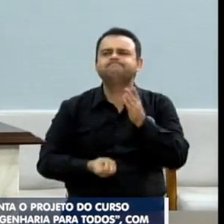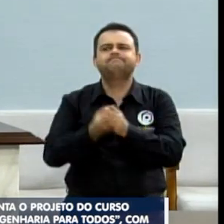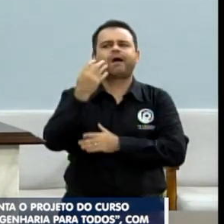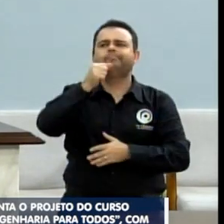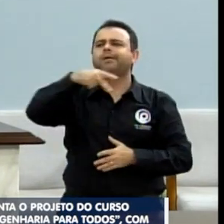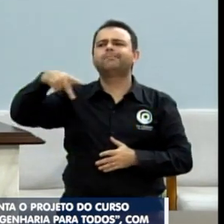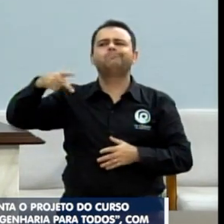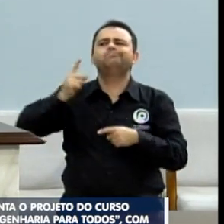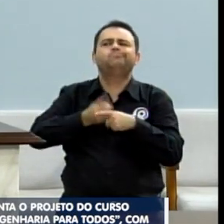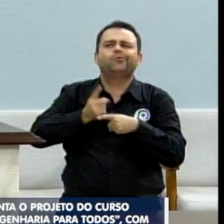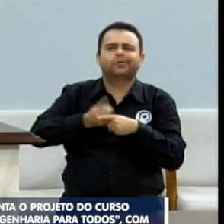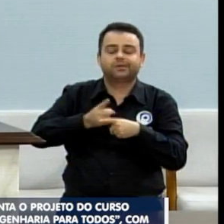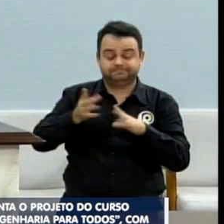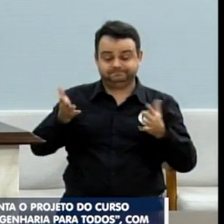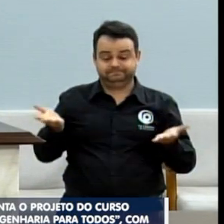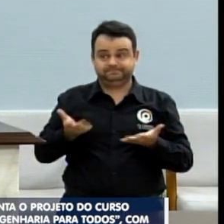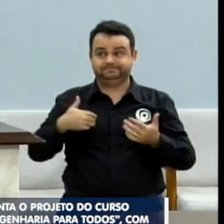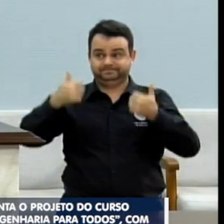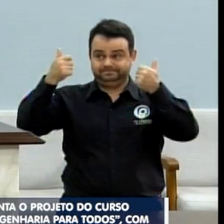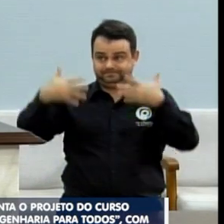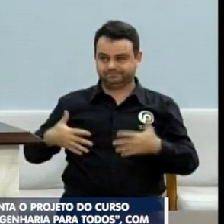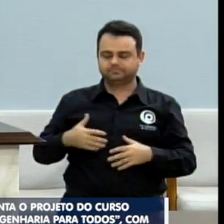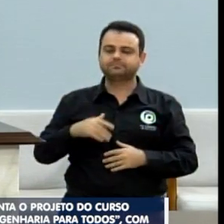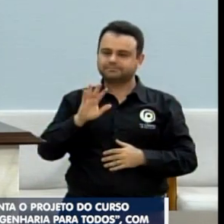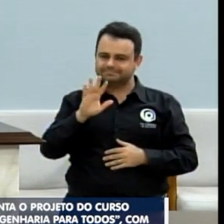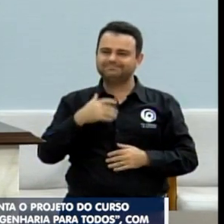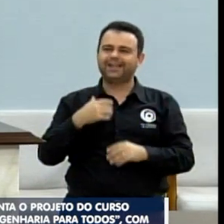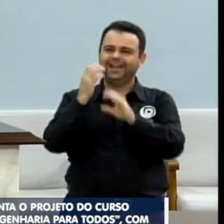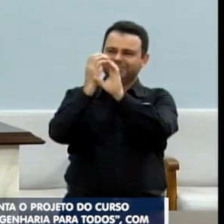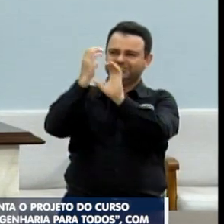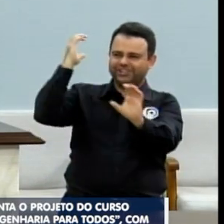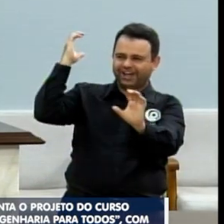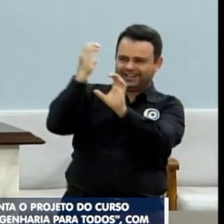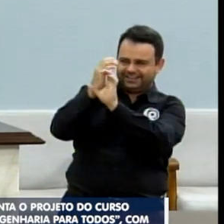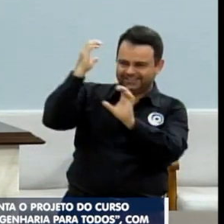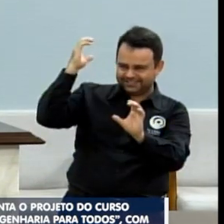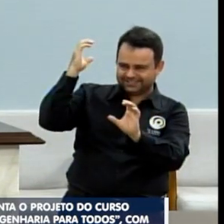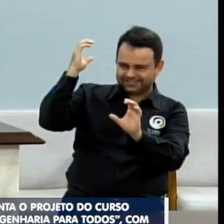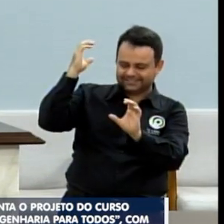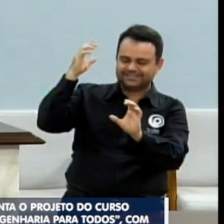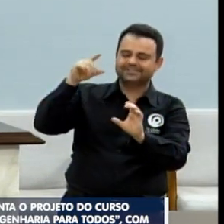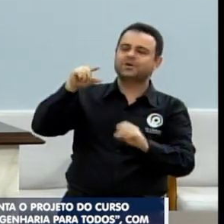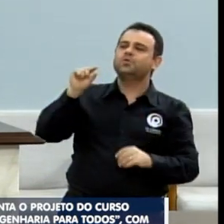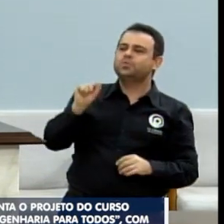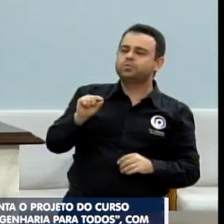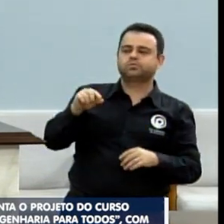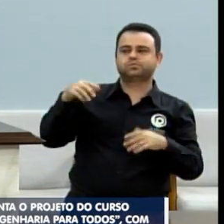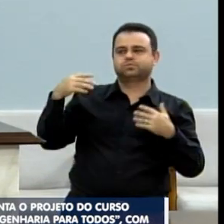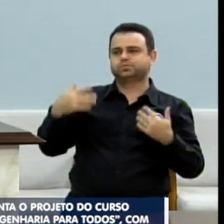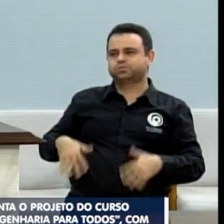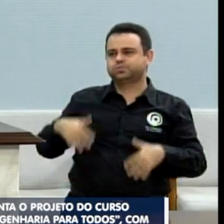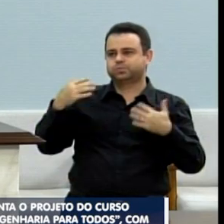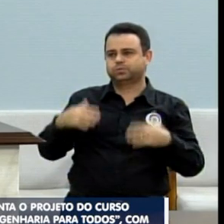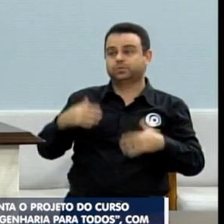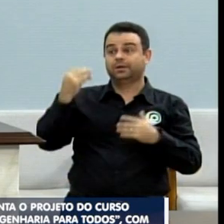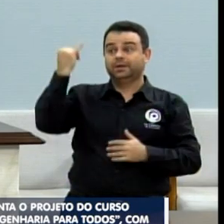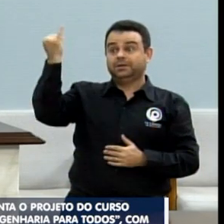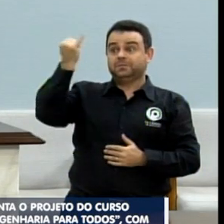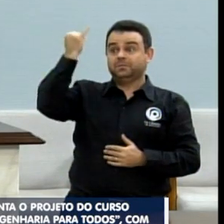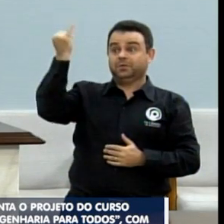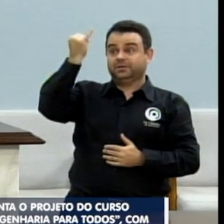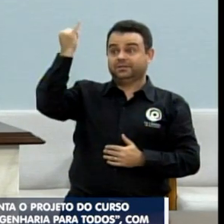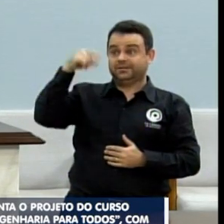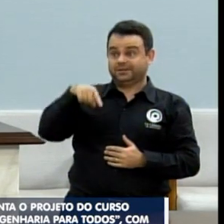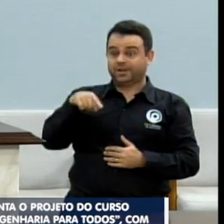projeto? Nós sabemos que a engenharia ela é um dos pilares para o desenvolvimento de